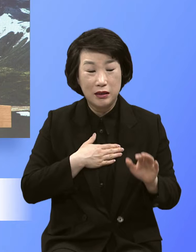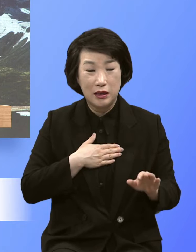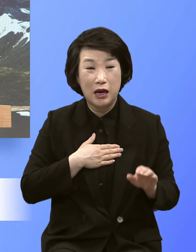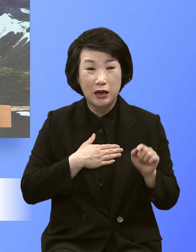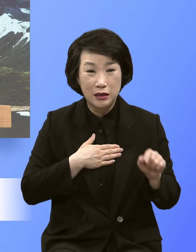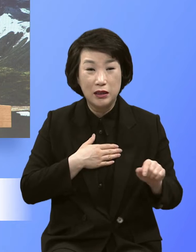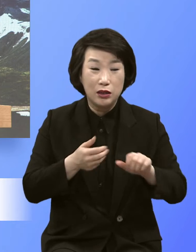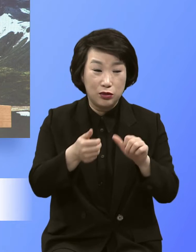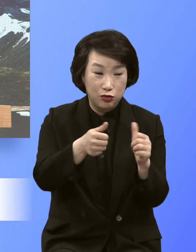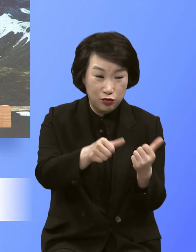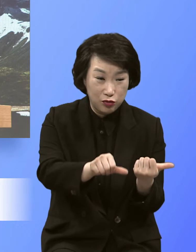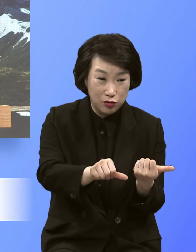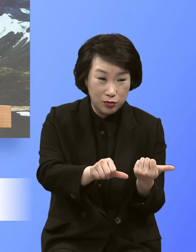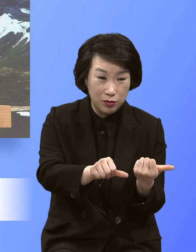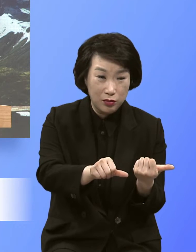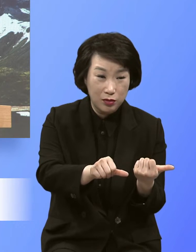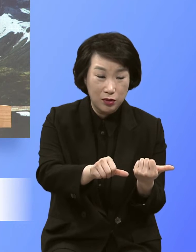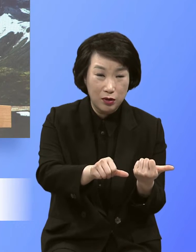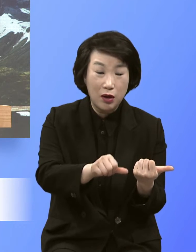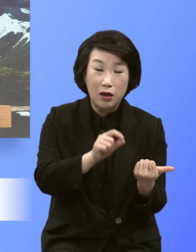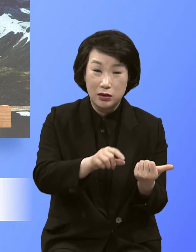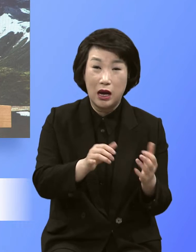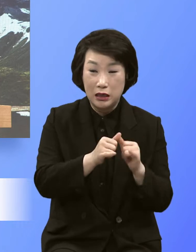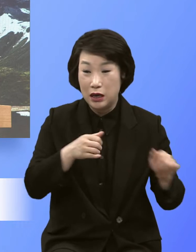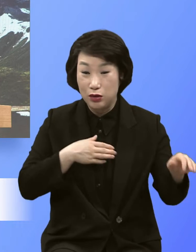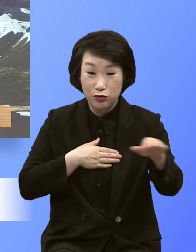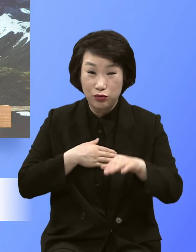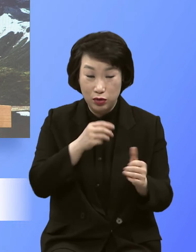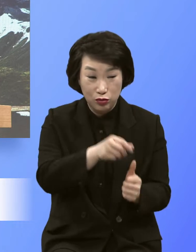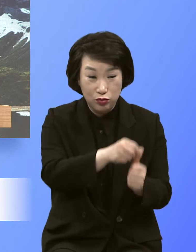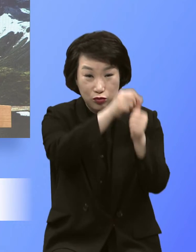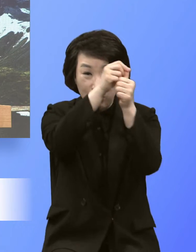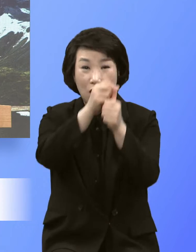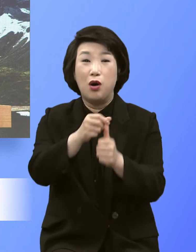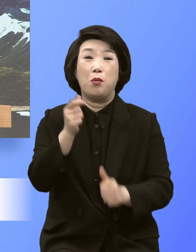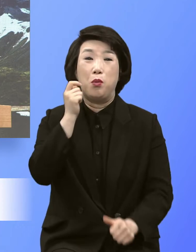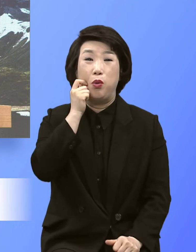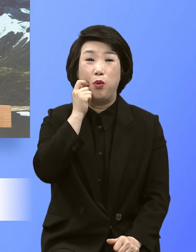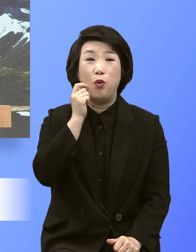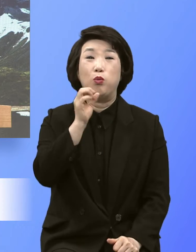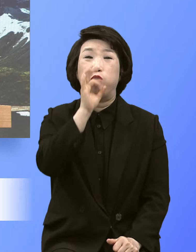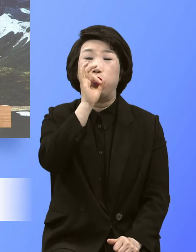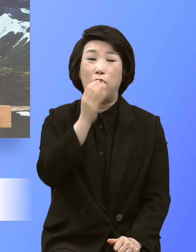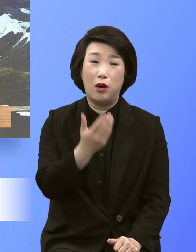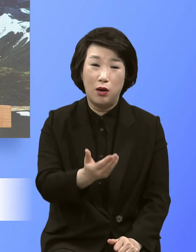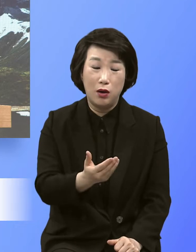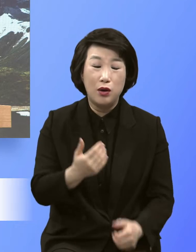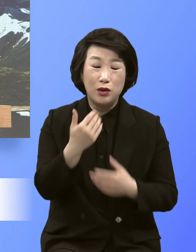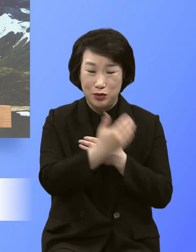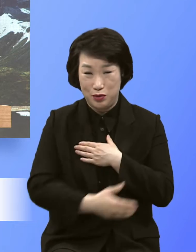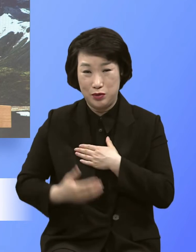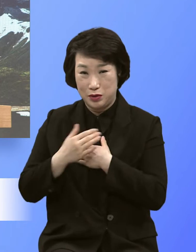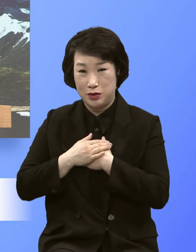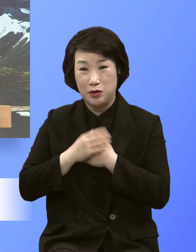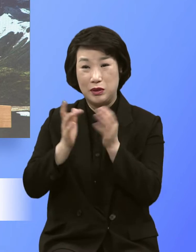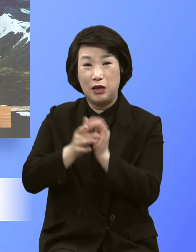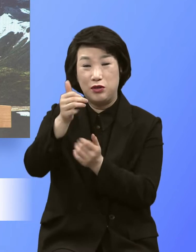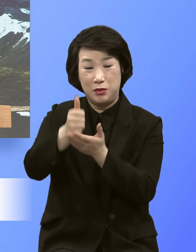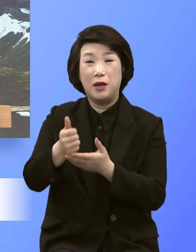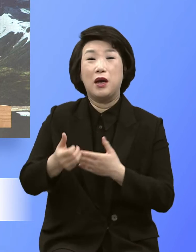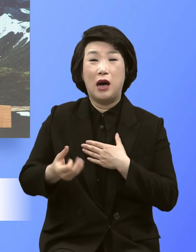그 죽음에서 인간을 살려낼 수 없기 때문에 육신을 입고 이